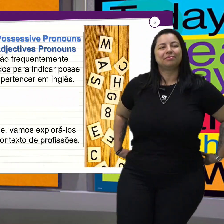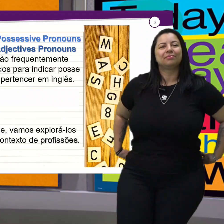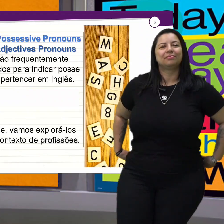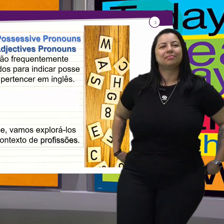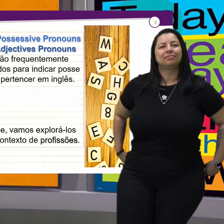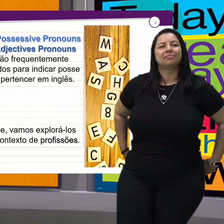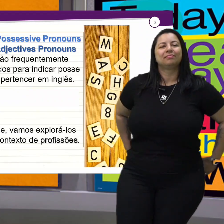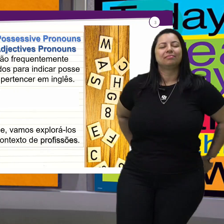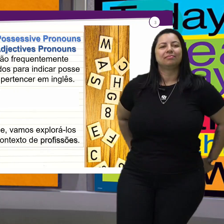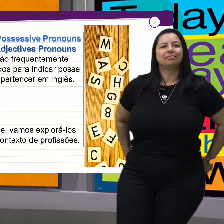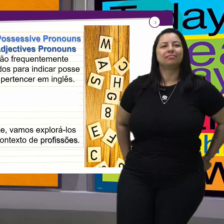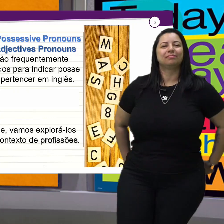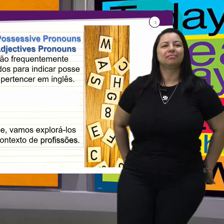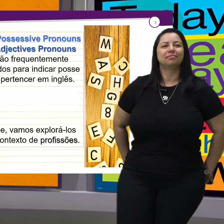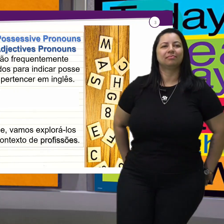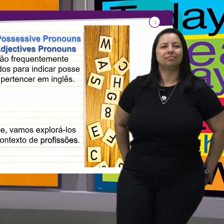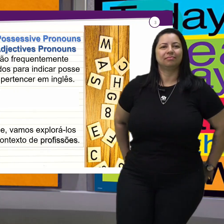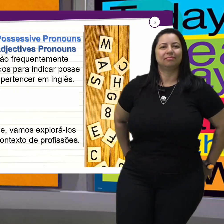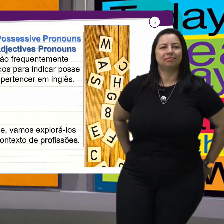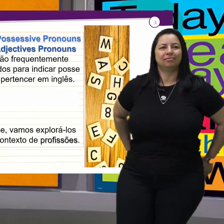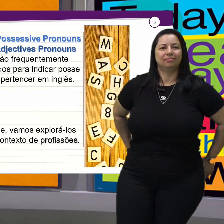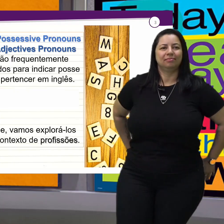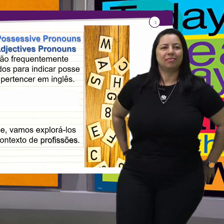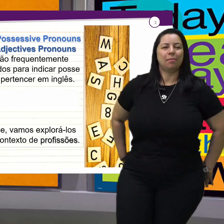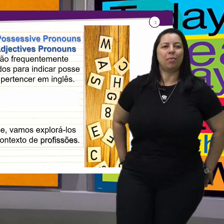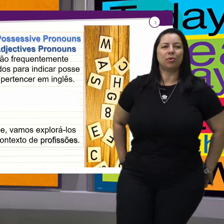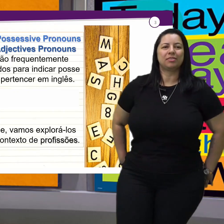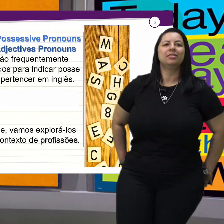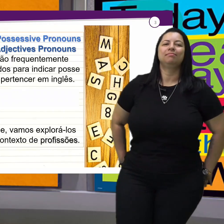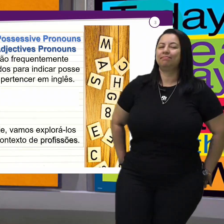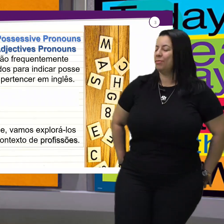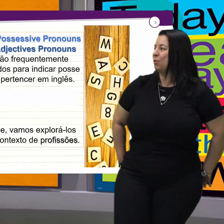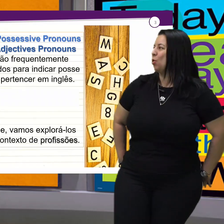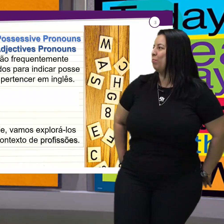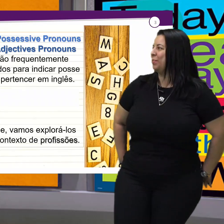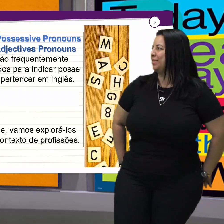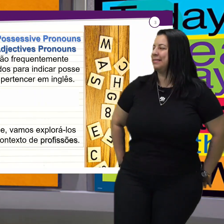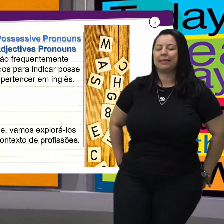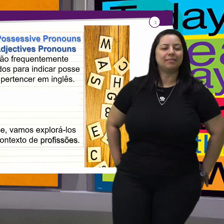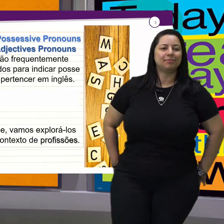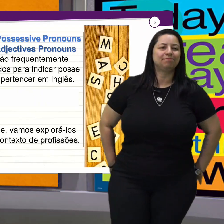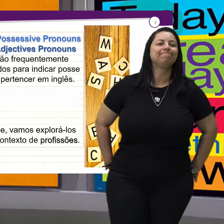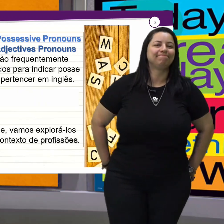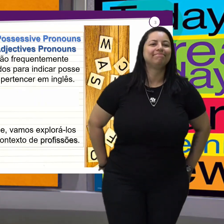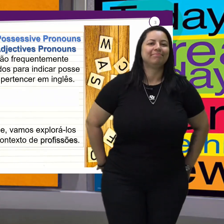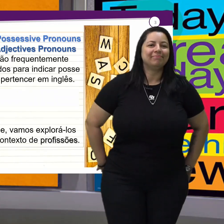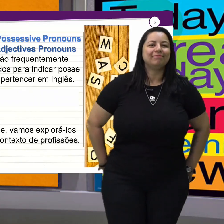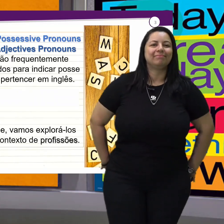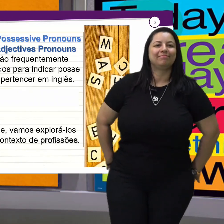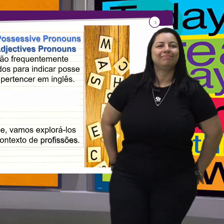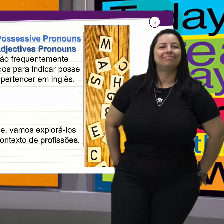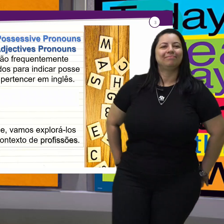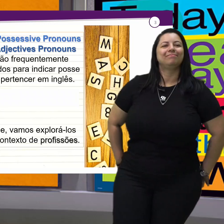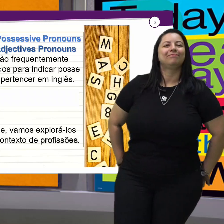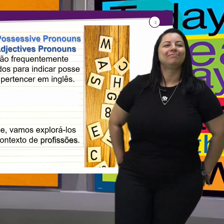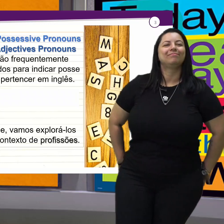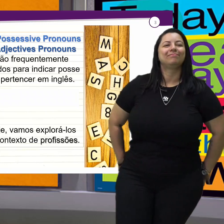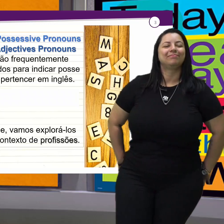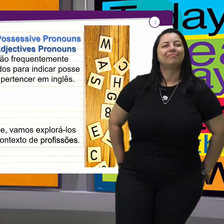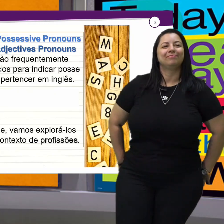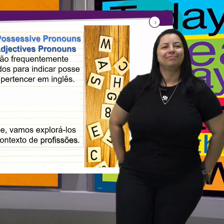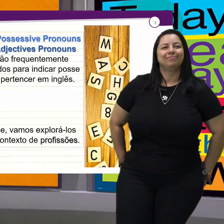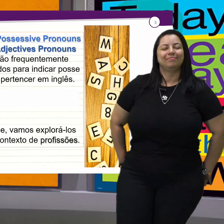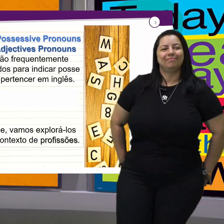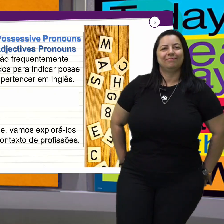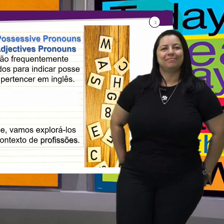adjetivos possessivos, eles são frequentemente usados para indicar posse. Ou pertencer em inglês. Não é a única